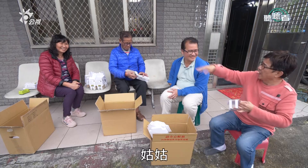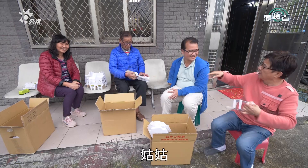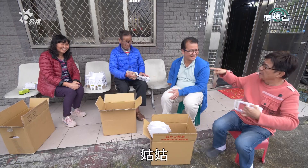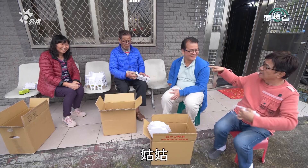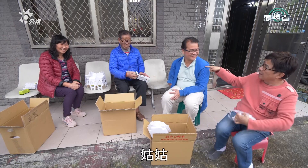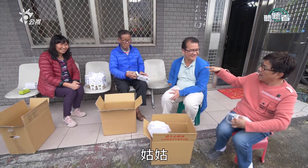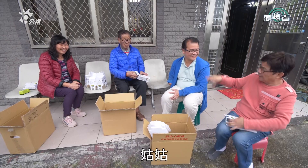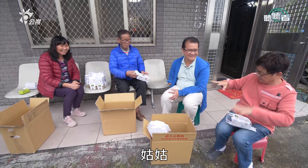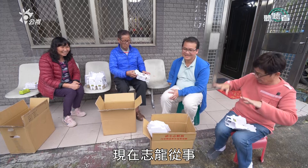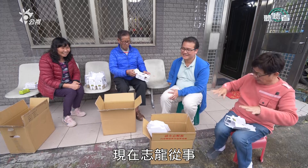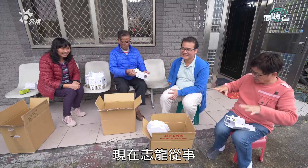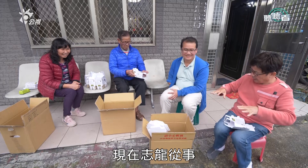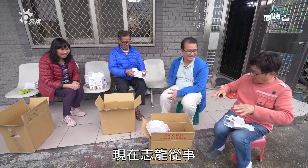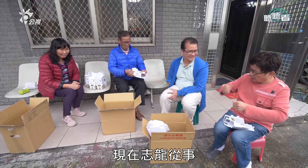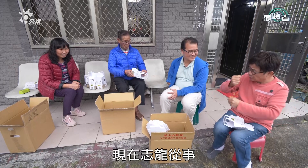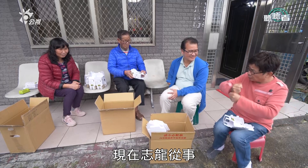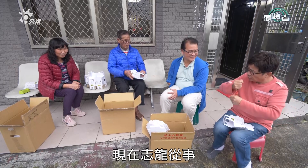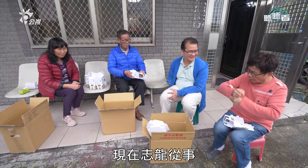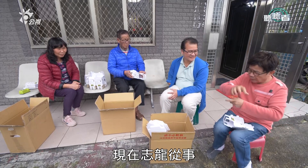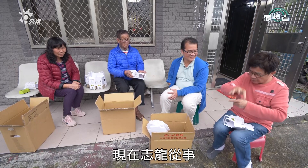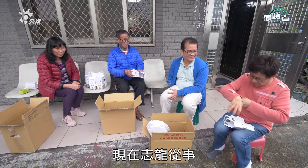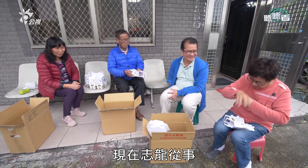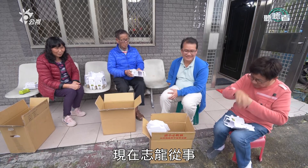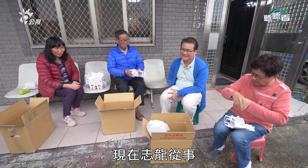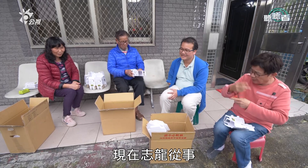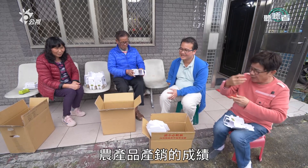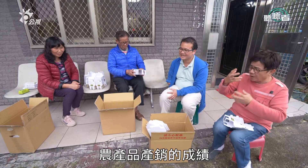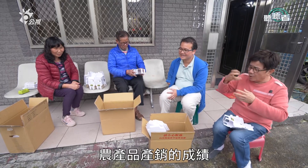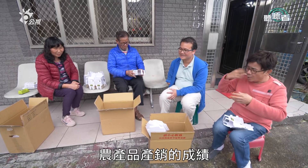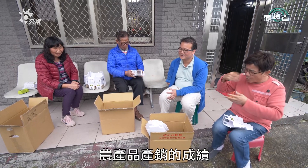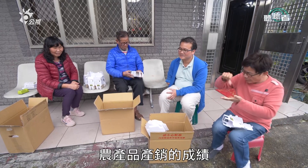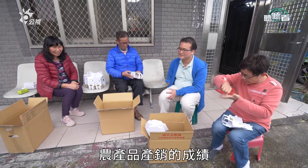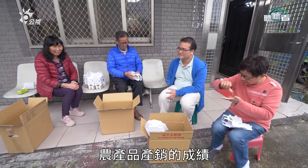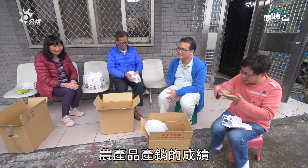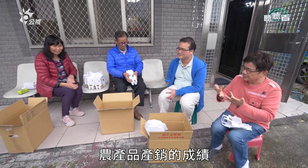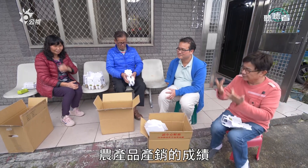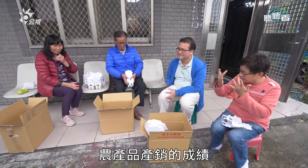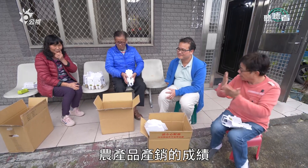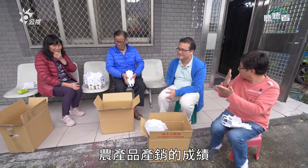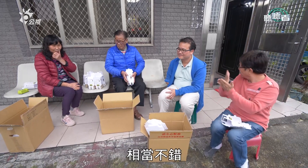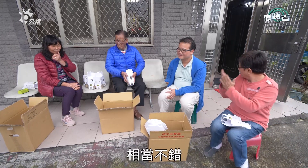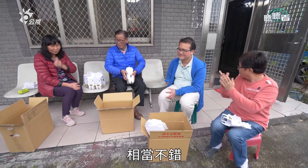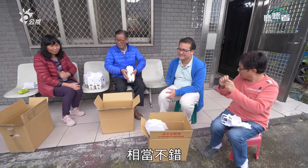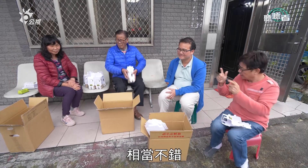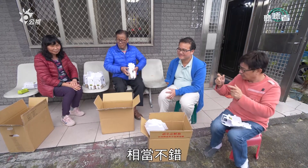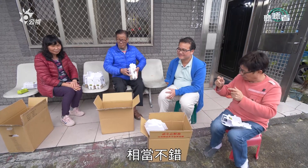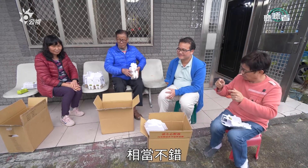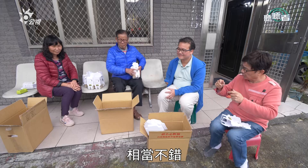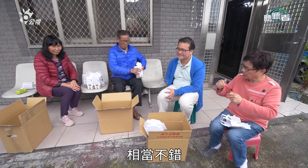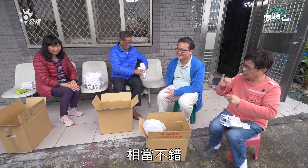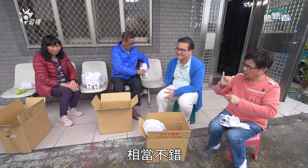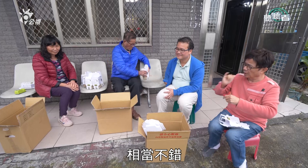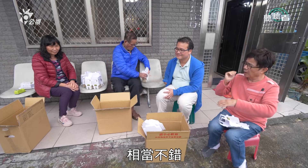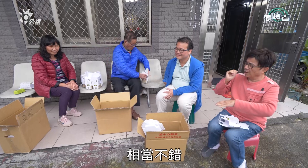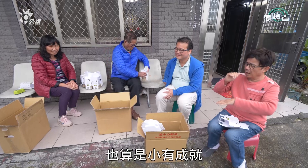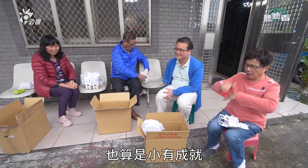姑姑啊，现在啊，志龙从事农产品产销的成绩相当不错，也算